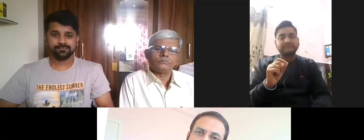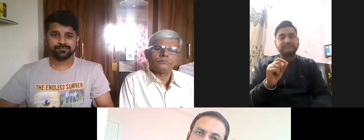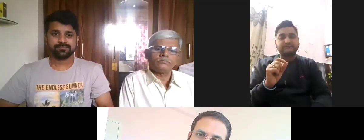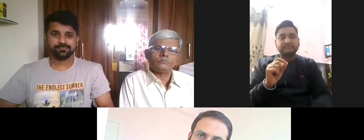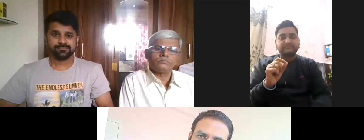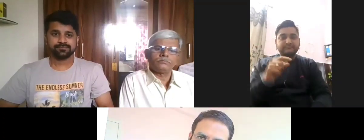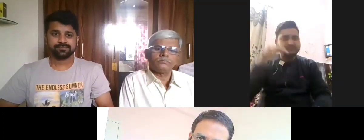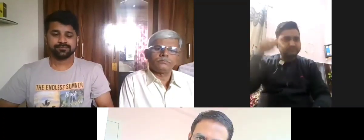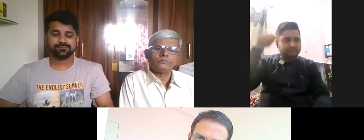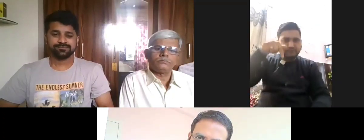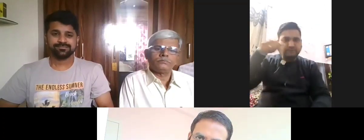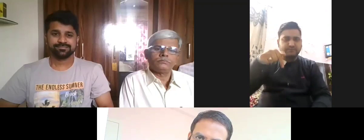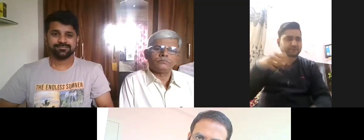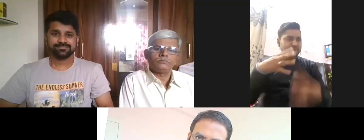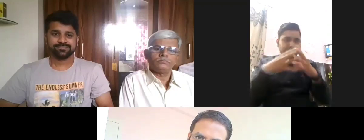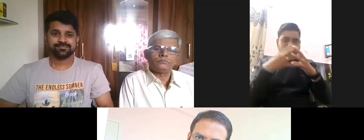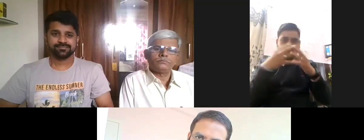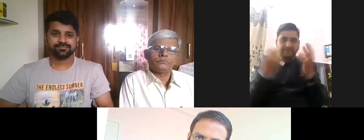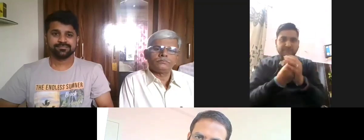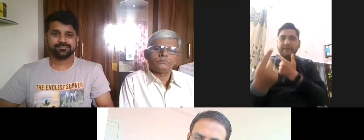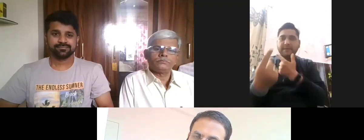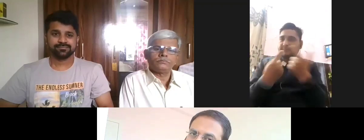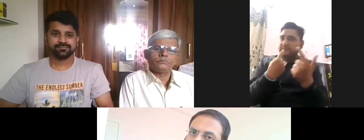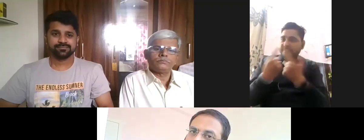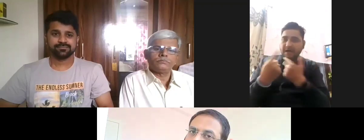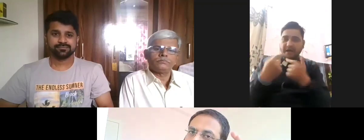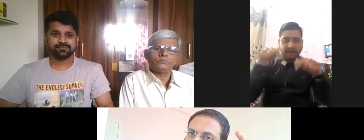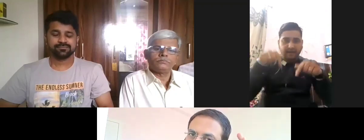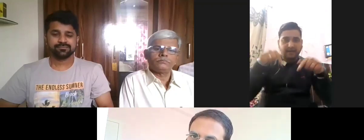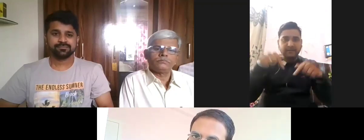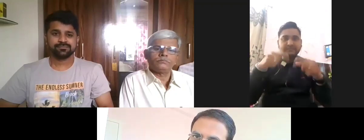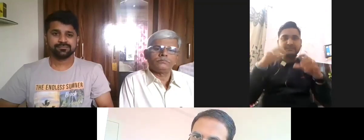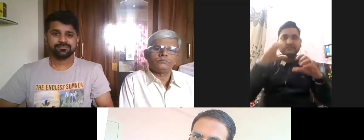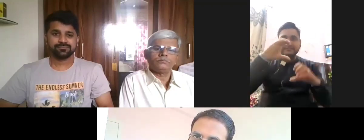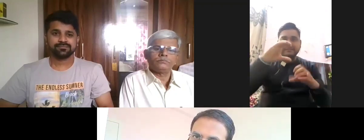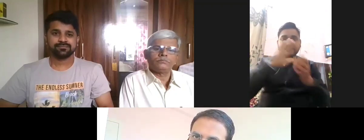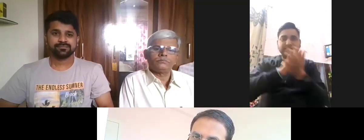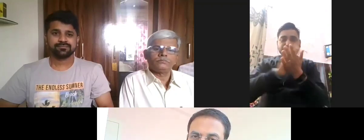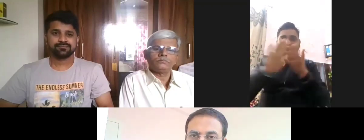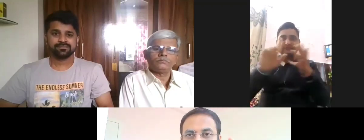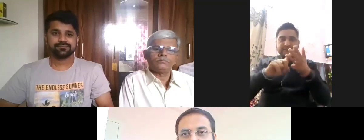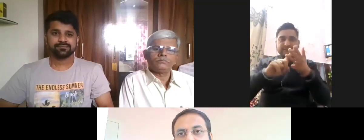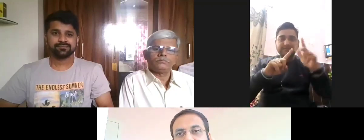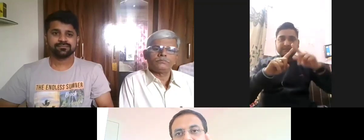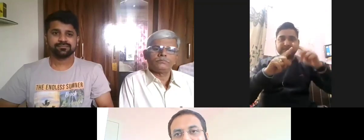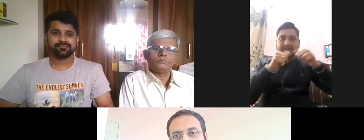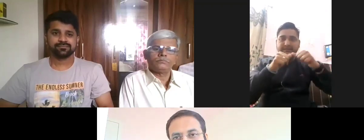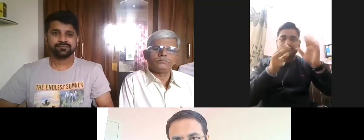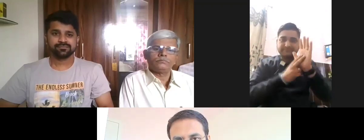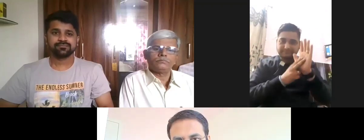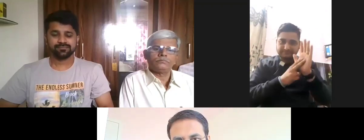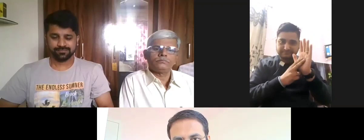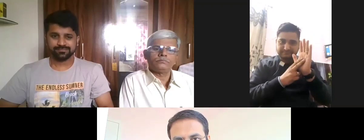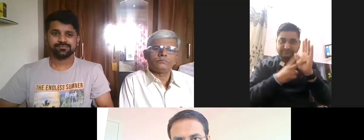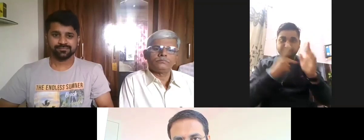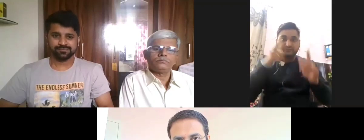चेतन पाशिलकर, The man who cannot hear, the man who cannot